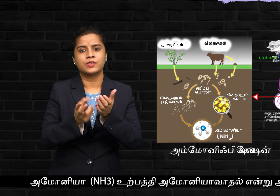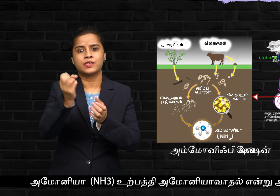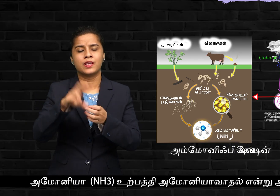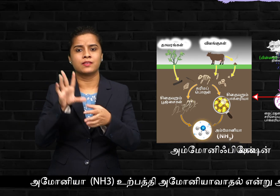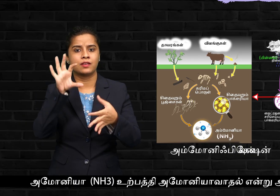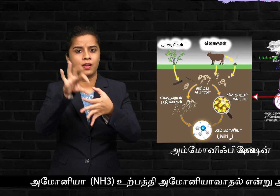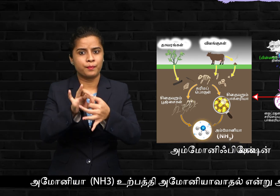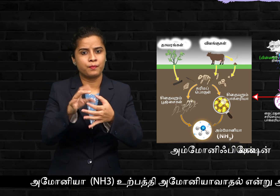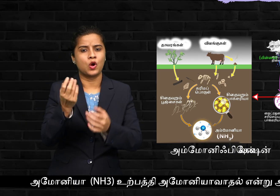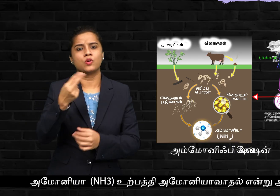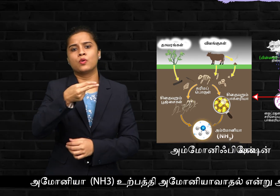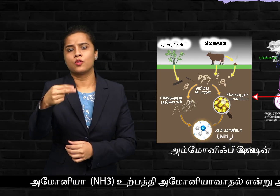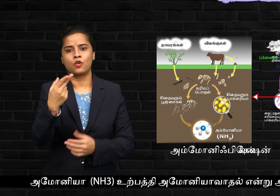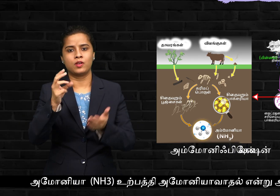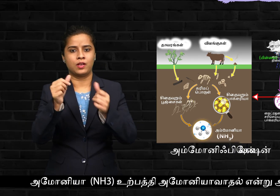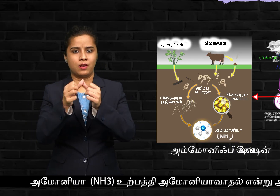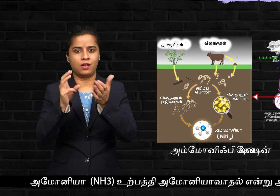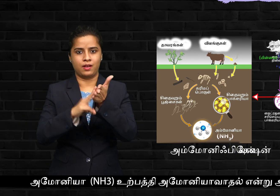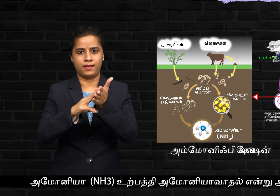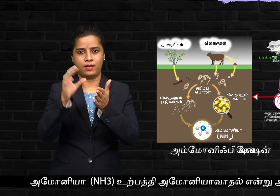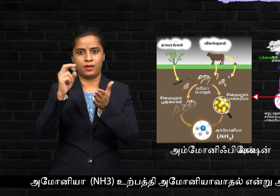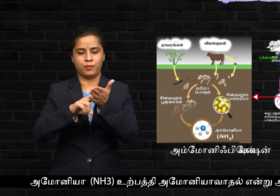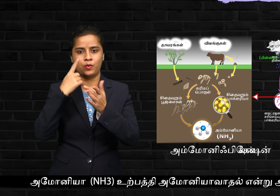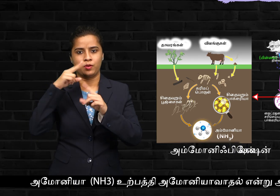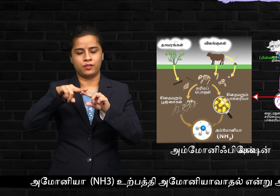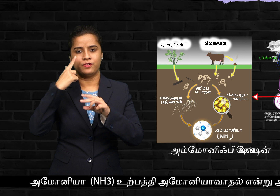NH3 உற்பத்தி அமோனியாவதல் என்று அழைக்கப்படுகிறது.